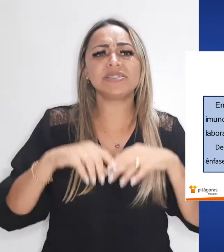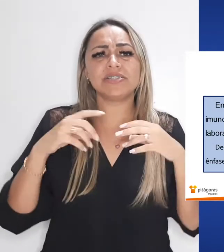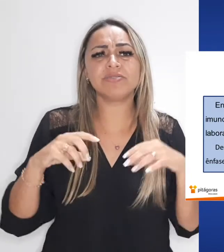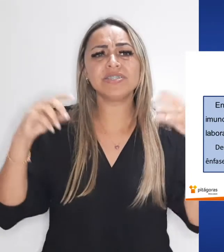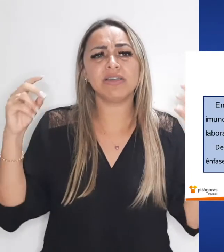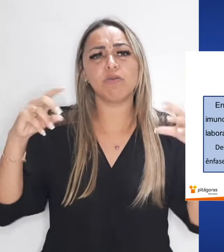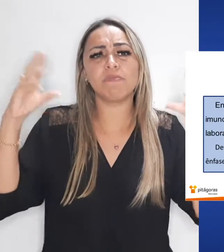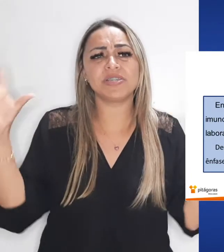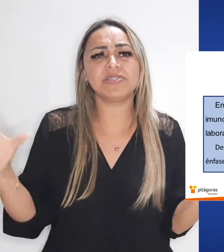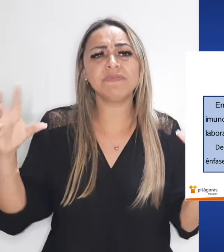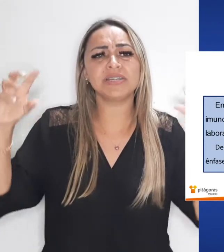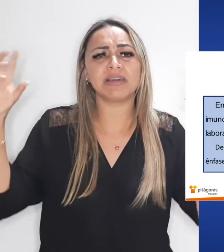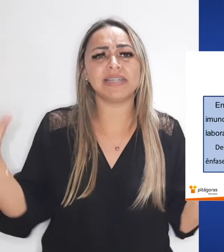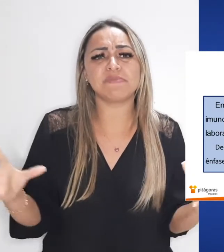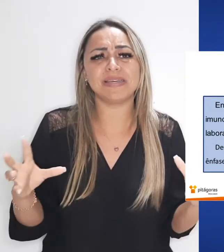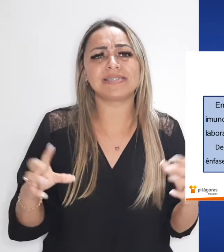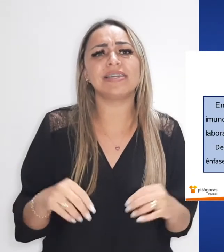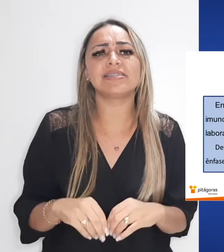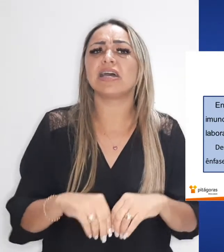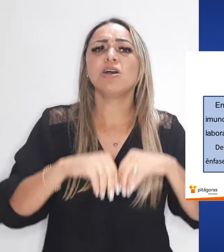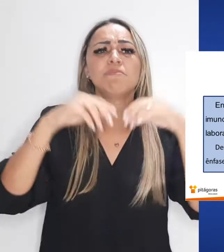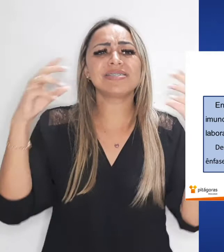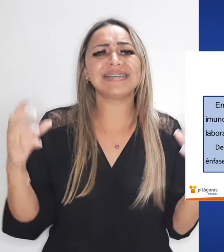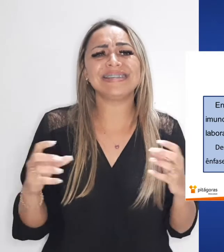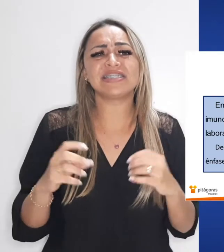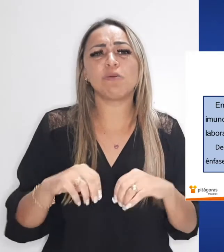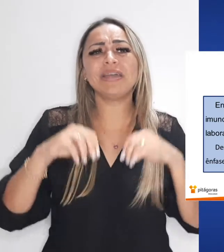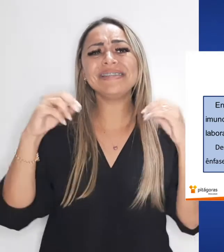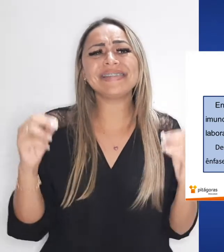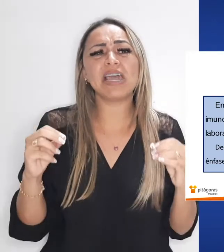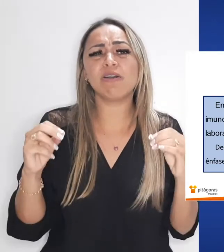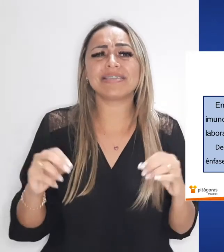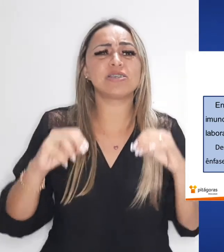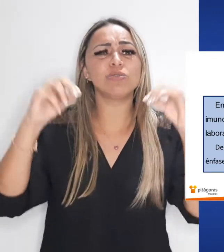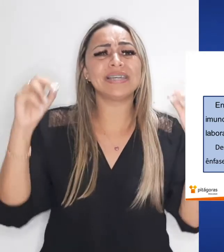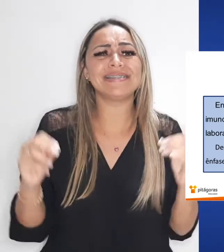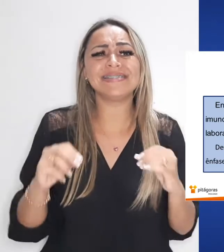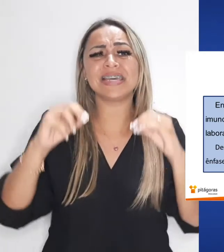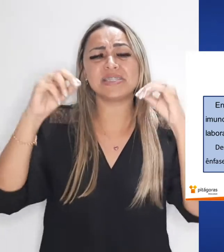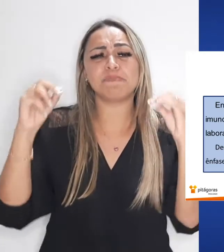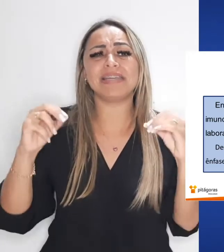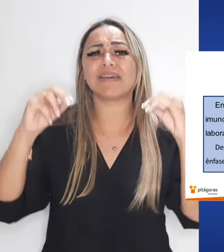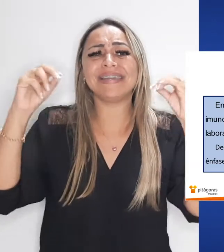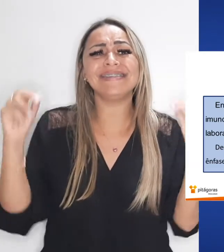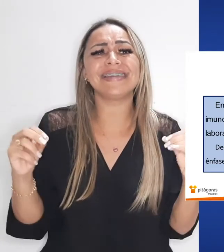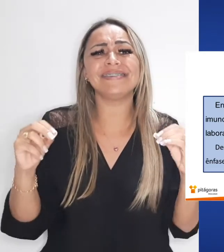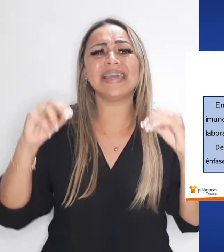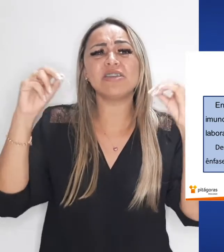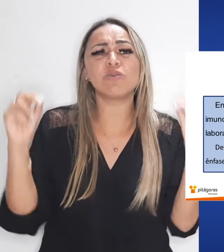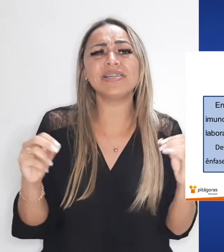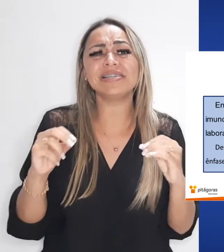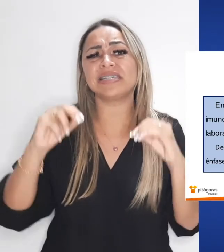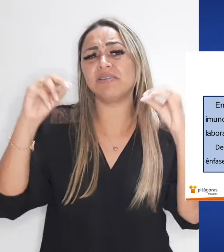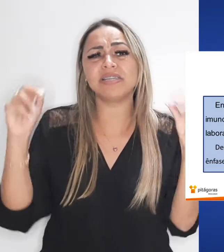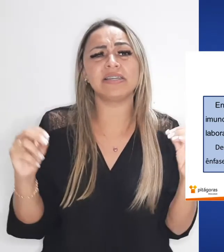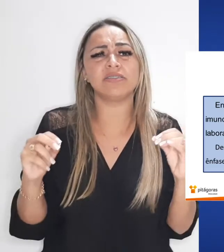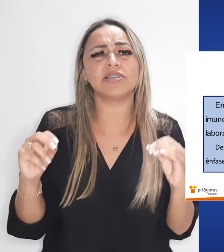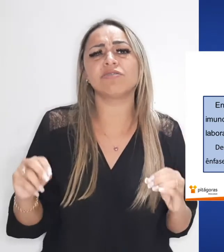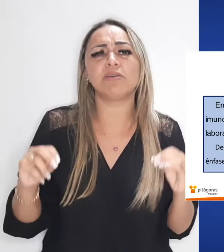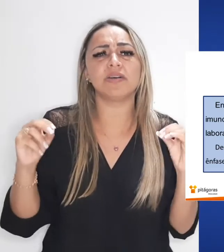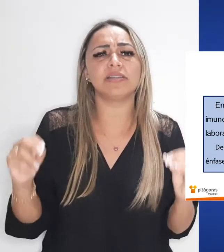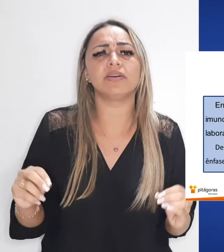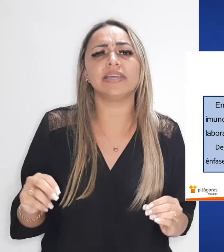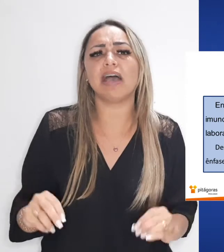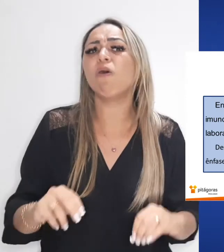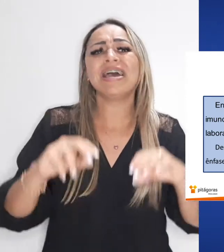O objetivo geral das pesquisas busca deixar uma interrogação no que diz respeito a entender e conhecer o